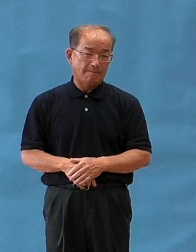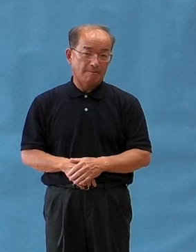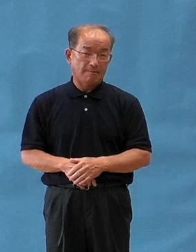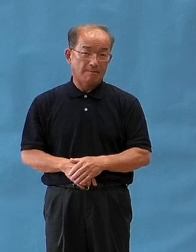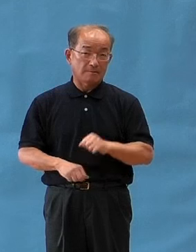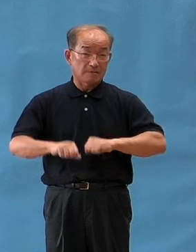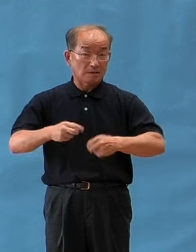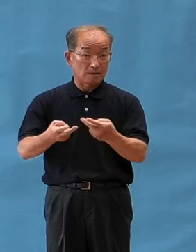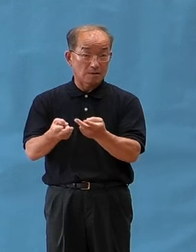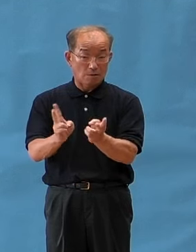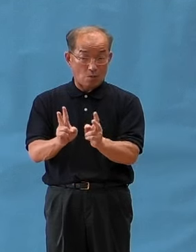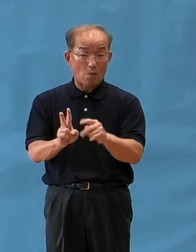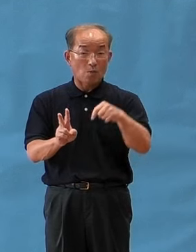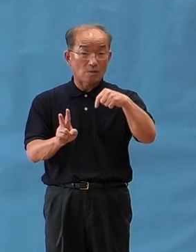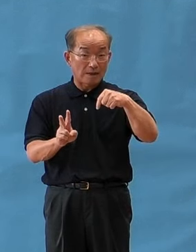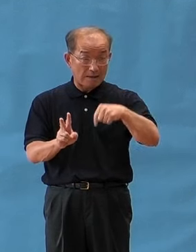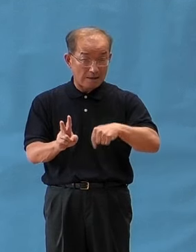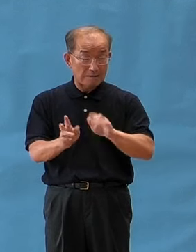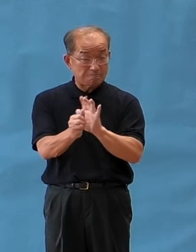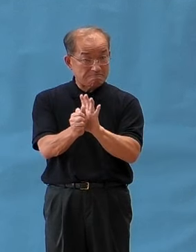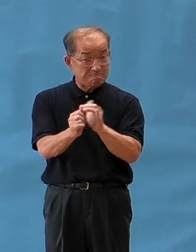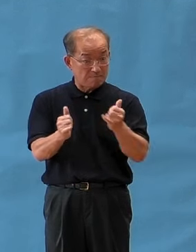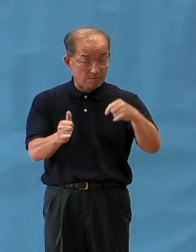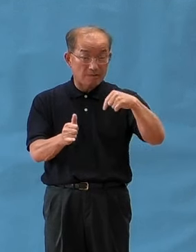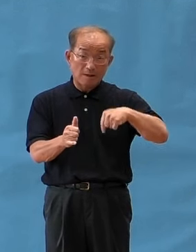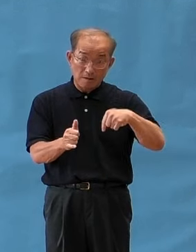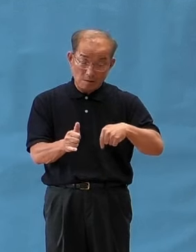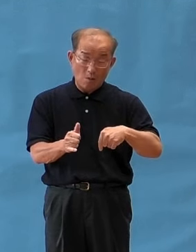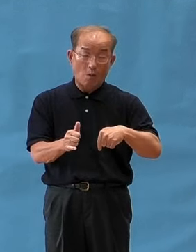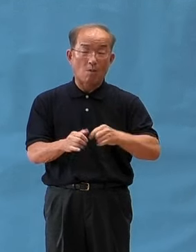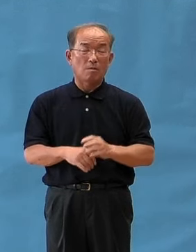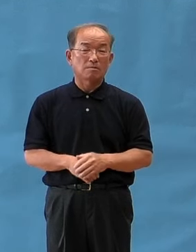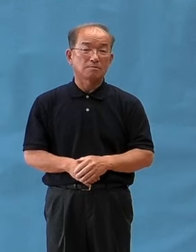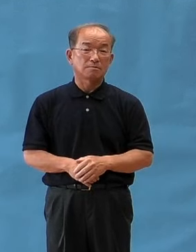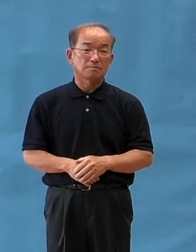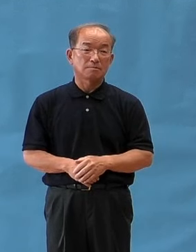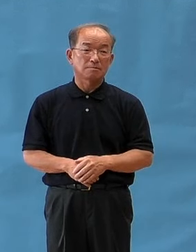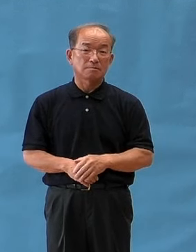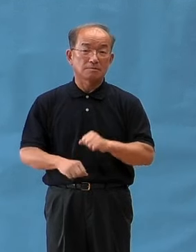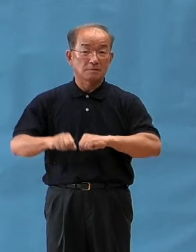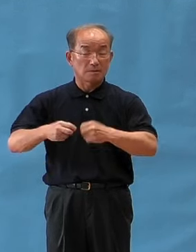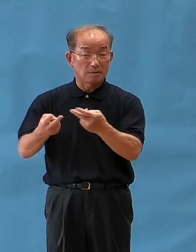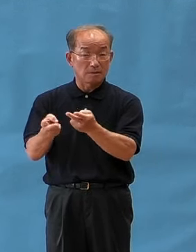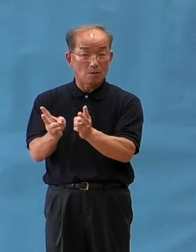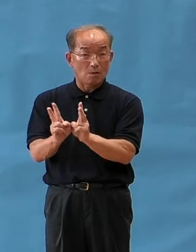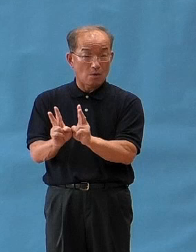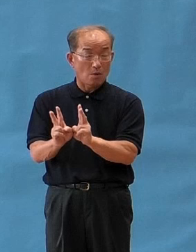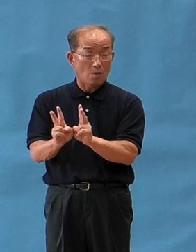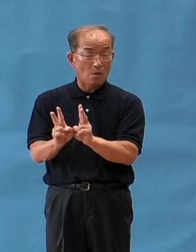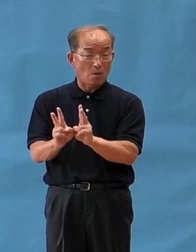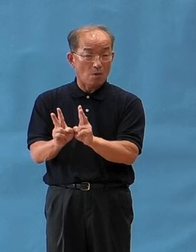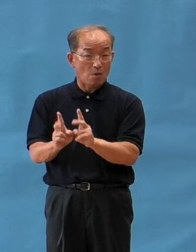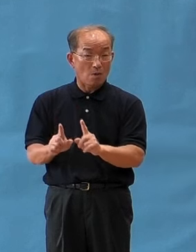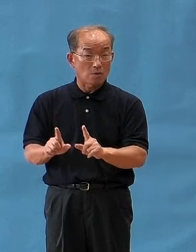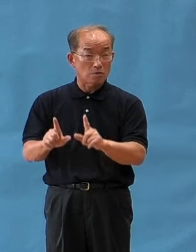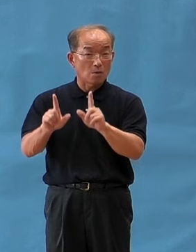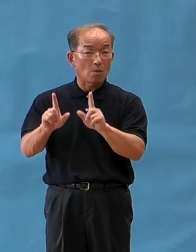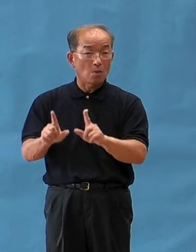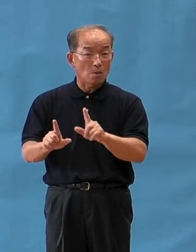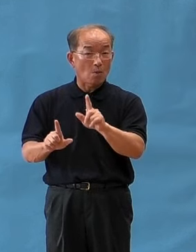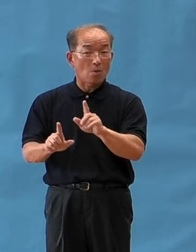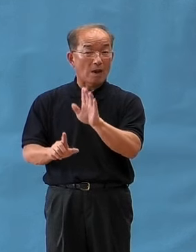自民党支持者ですら、自民党の東京の方々のありよう